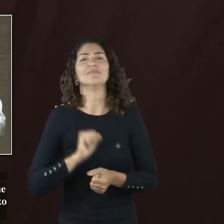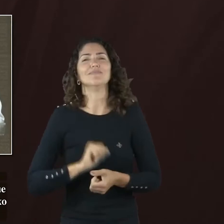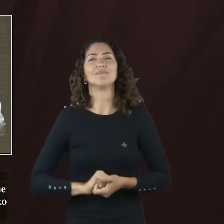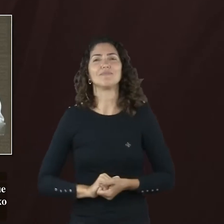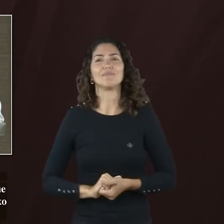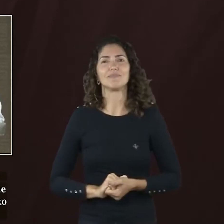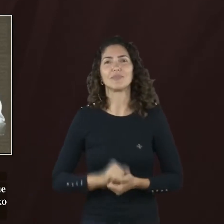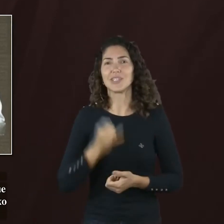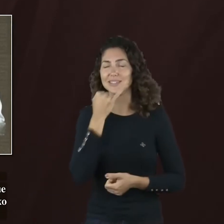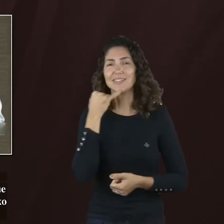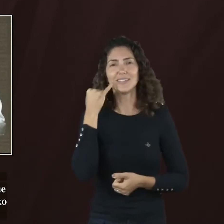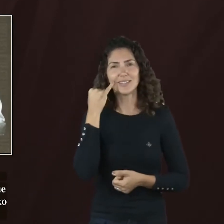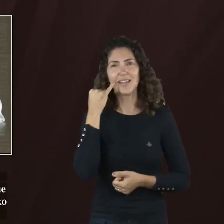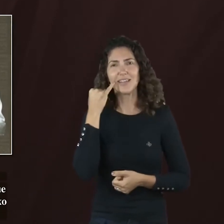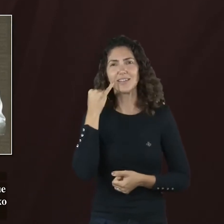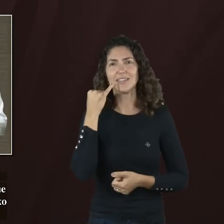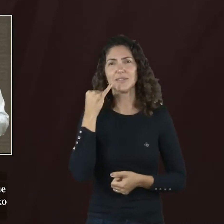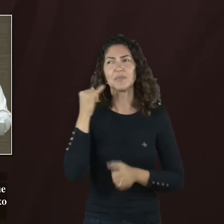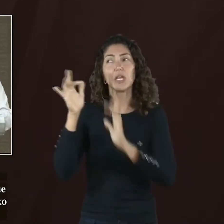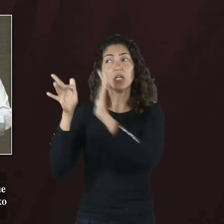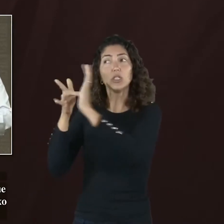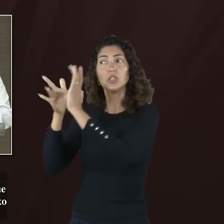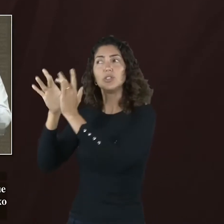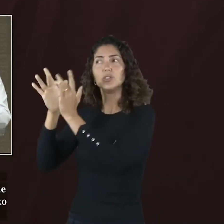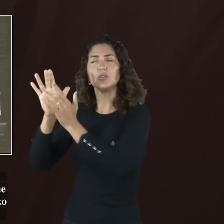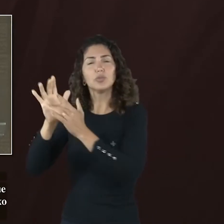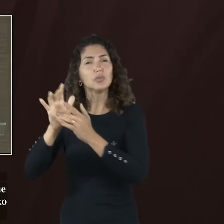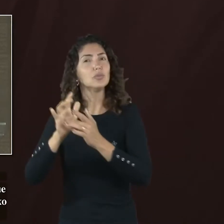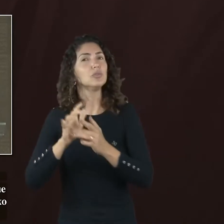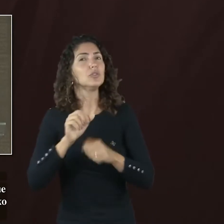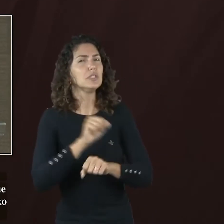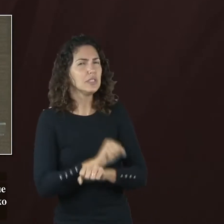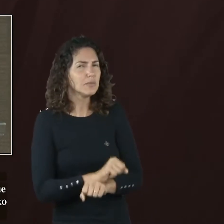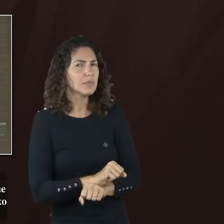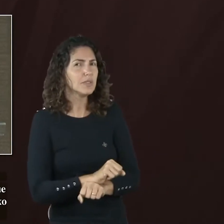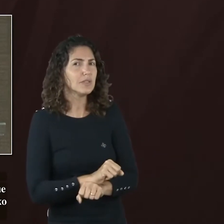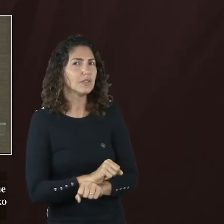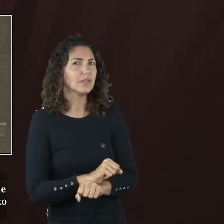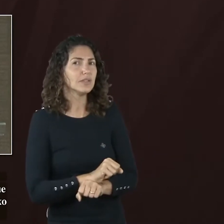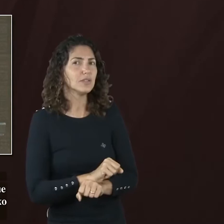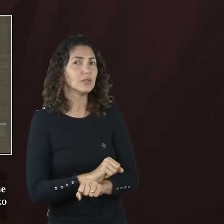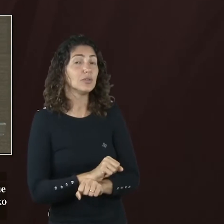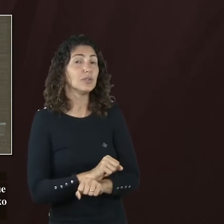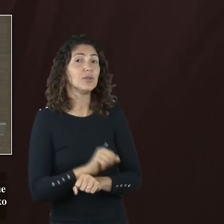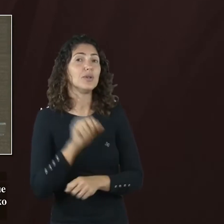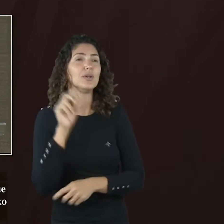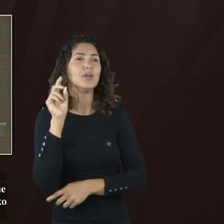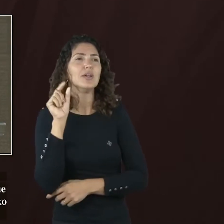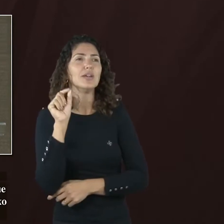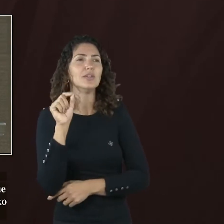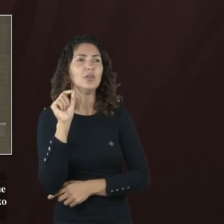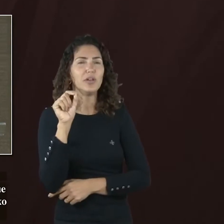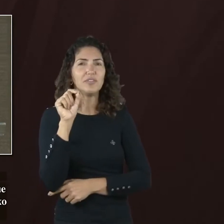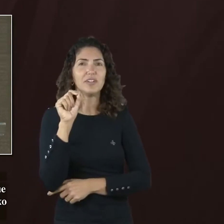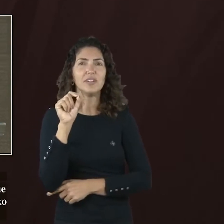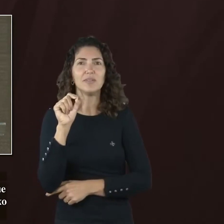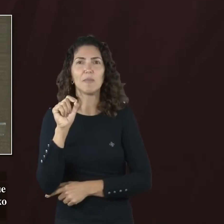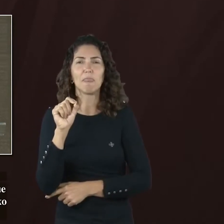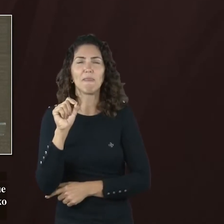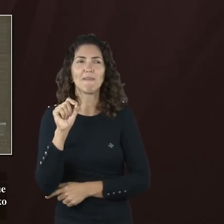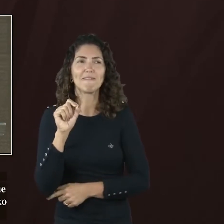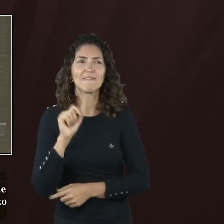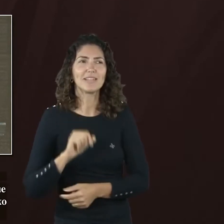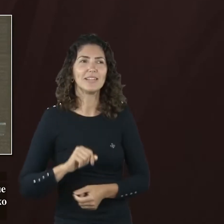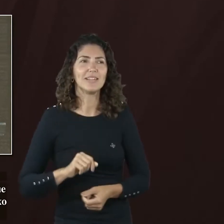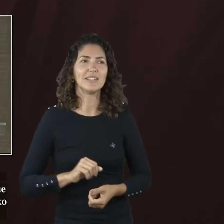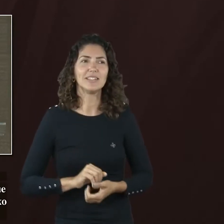Espírito, para o servo mais antigo da casa, buscar a noiva e trazer a noiva pronta para